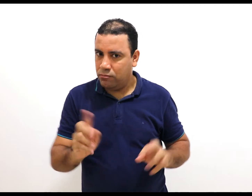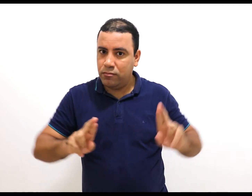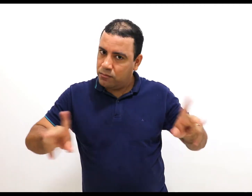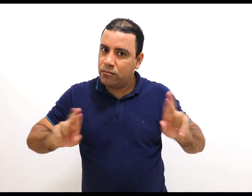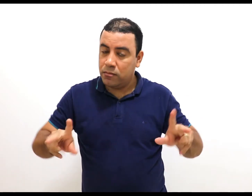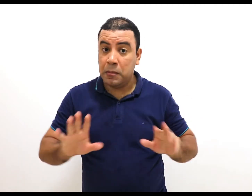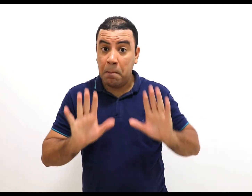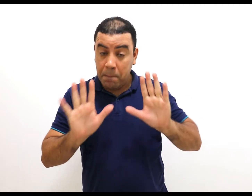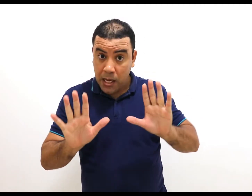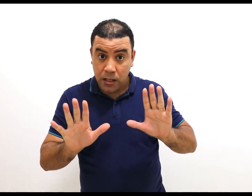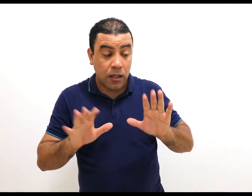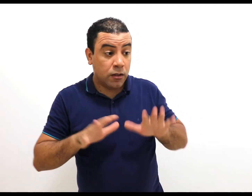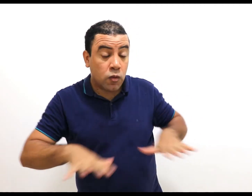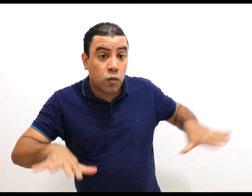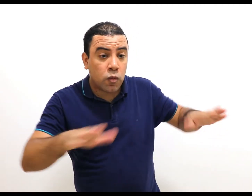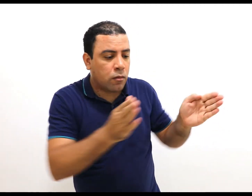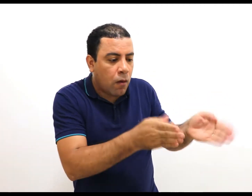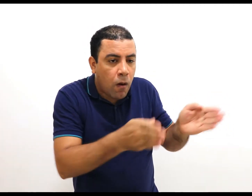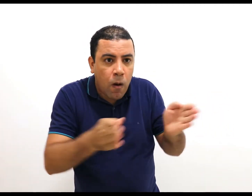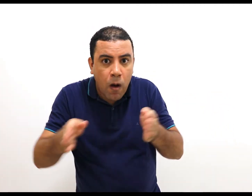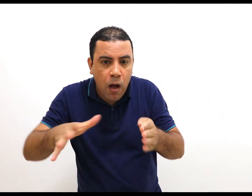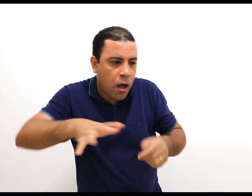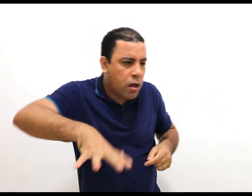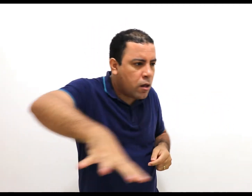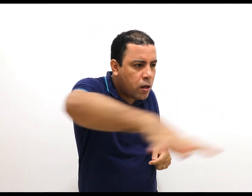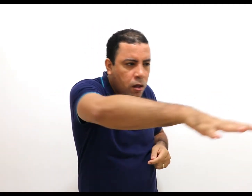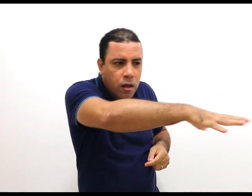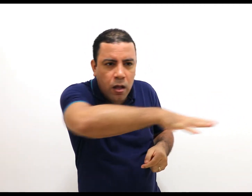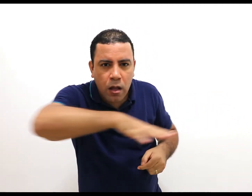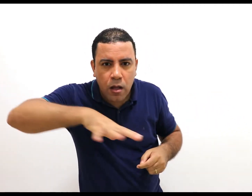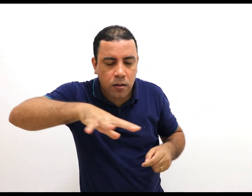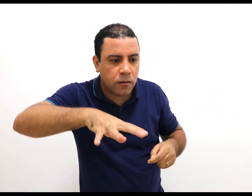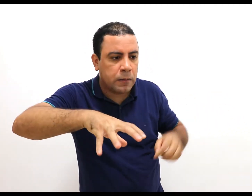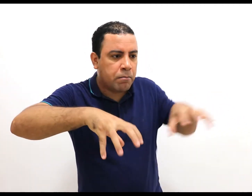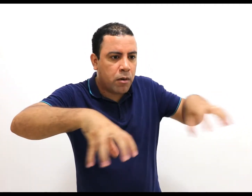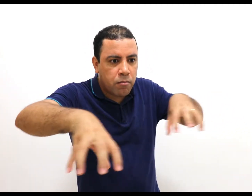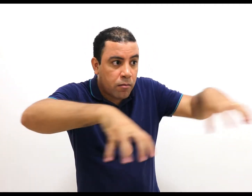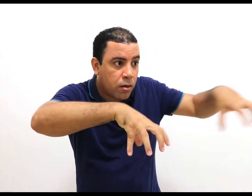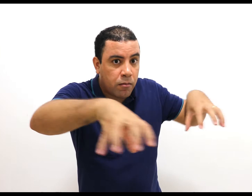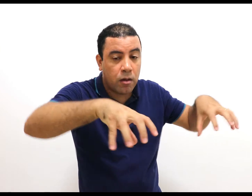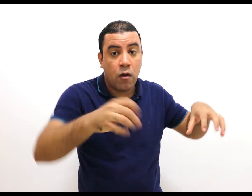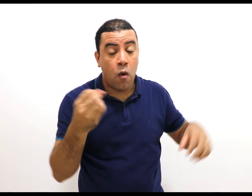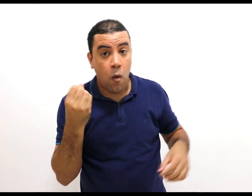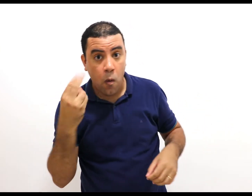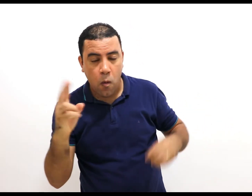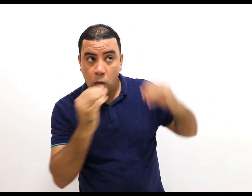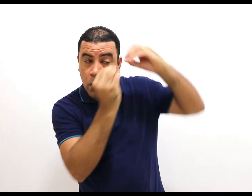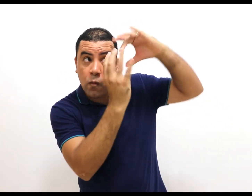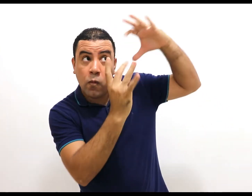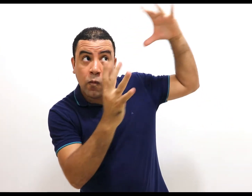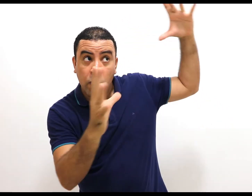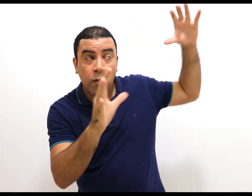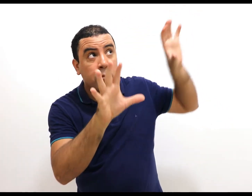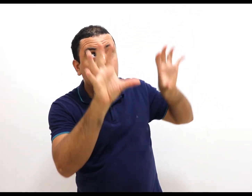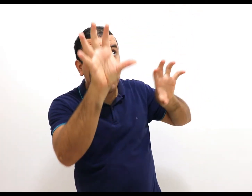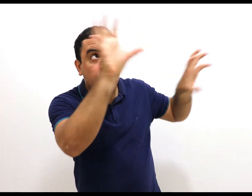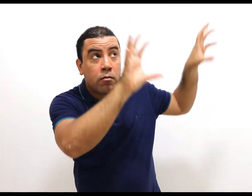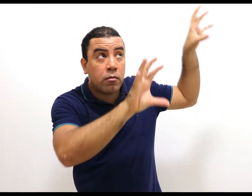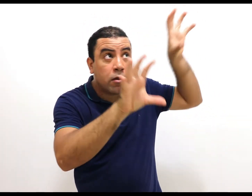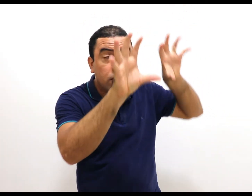ela organiza-se na simultaneidade dos cenários e nas interrelações dos componentes físicos